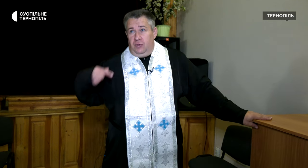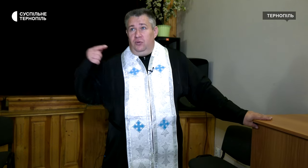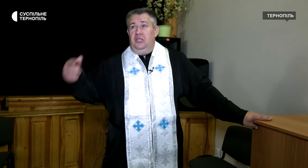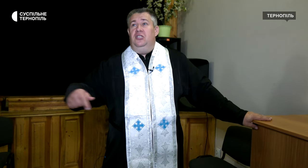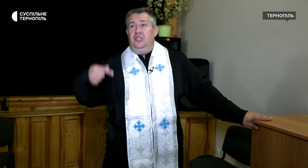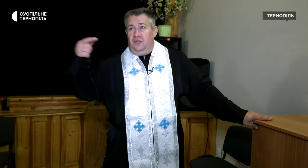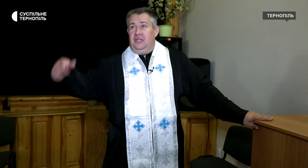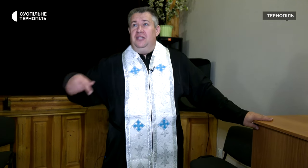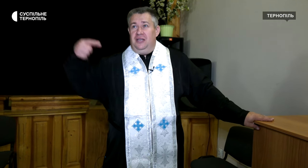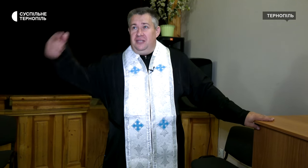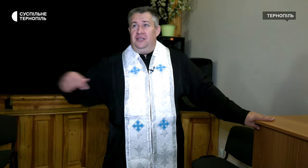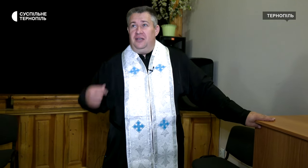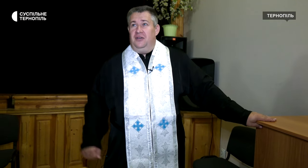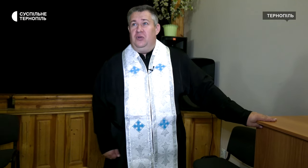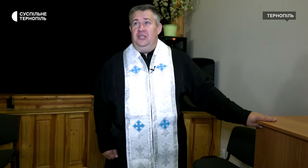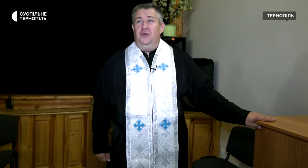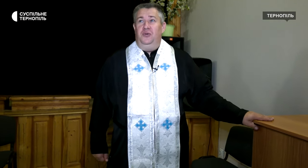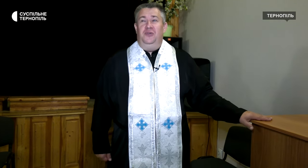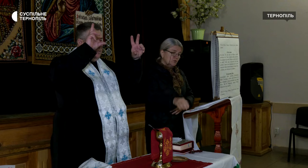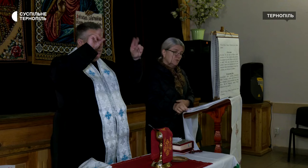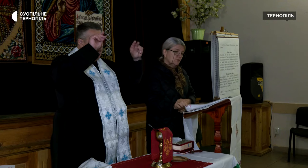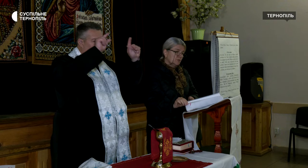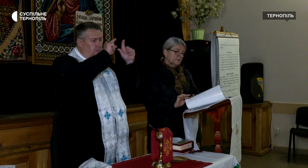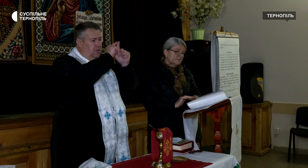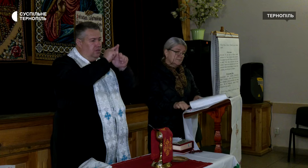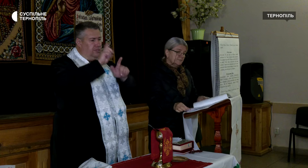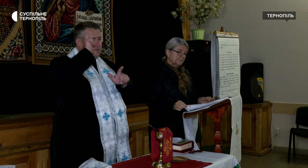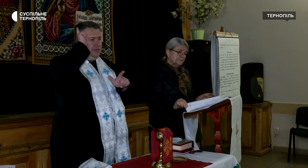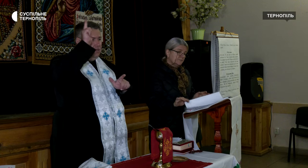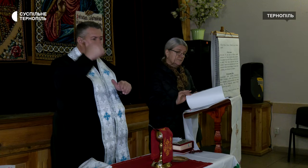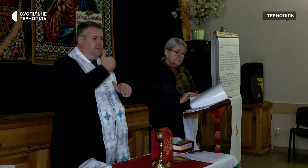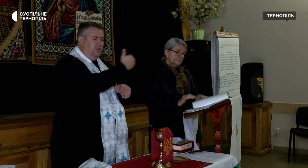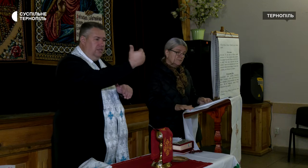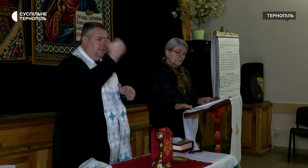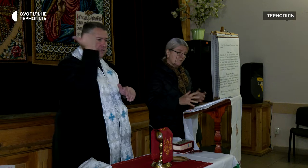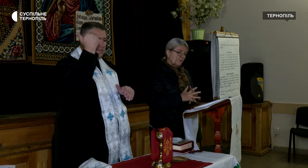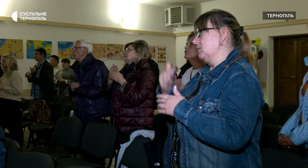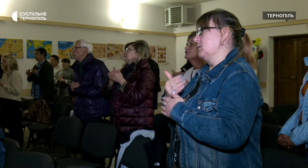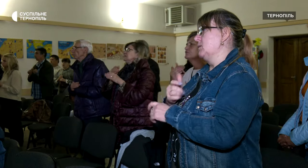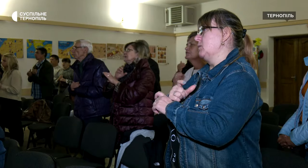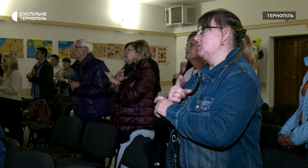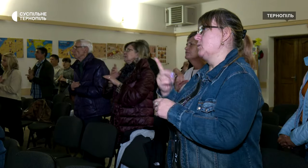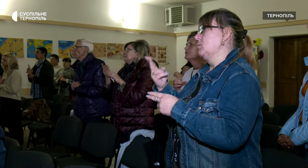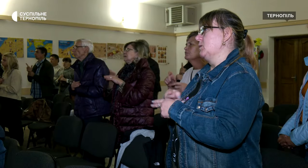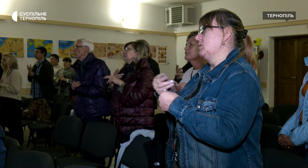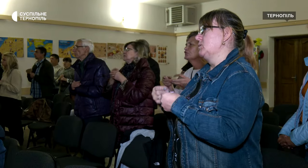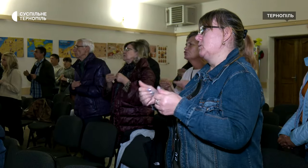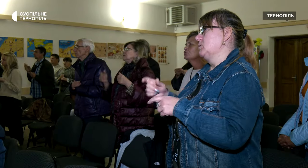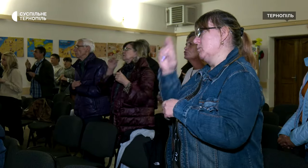беру інший 4-й клас, і так кожен рік готую. У церквах Львова, Києва та Івано-Франківська проводять богослужіння для людей з порушенням мови